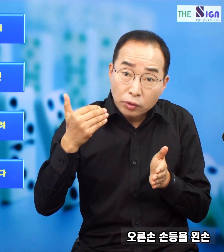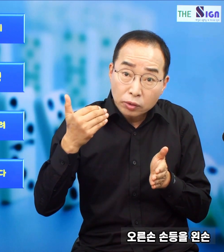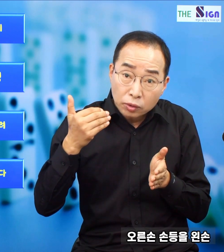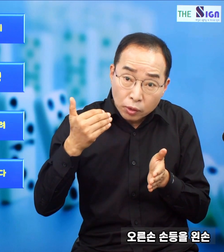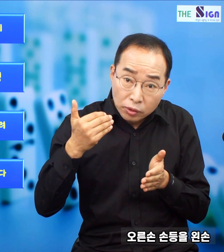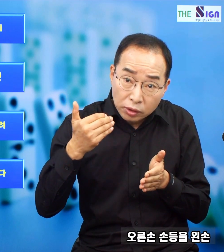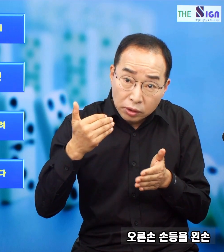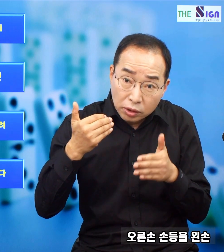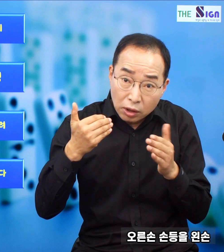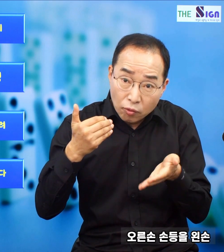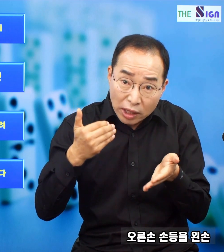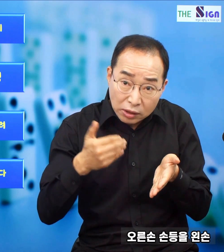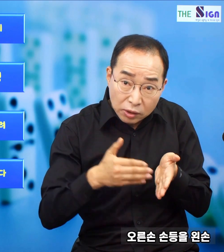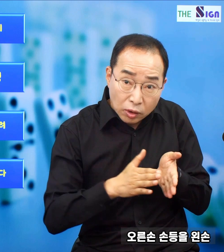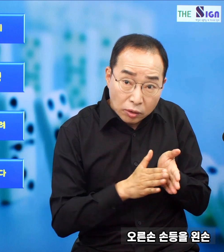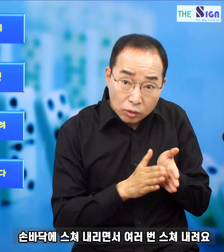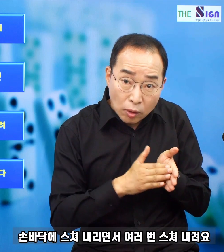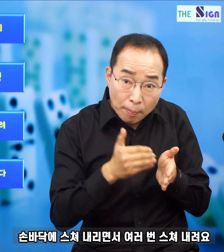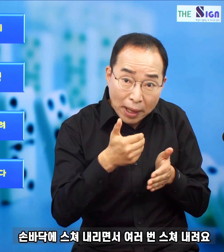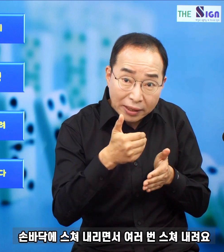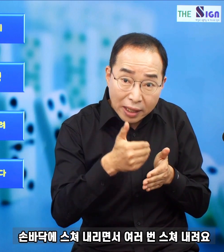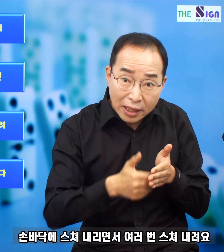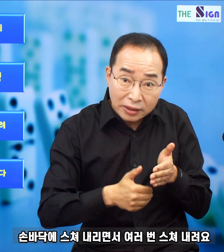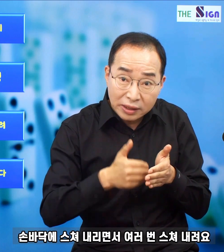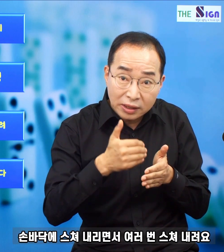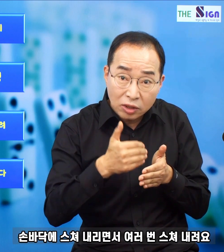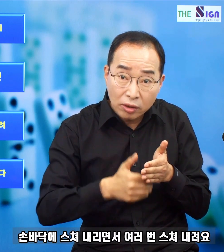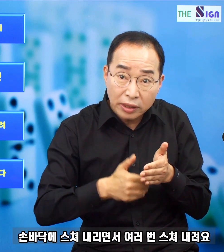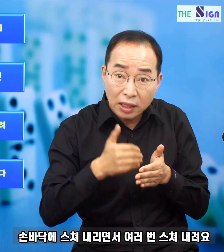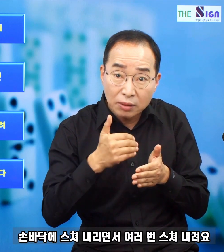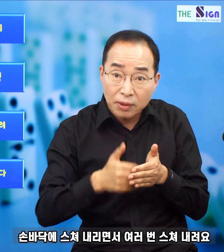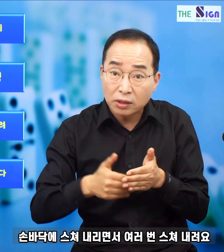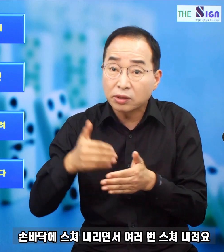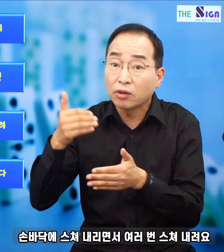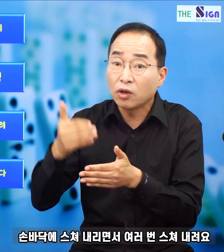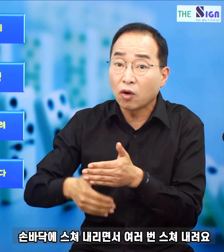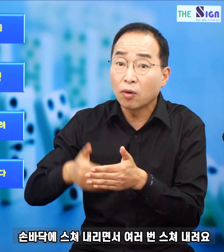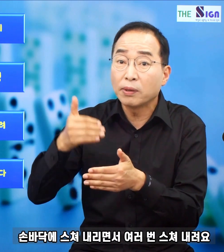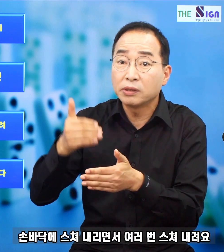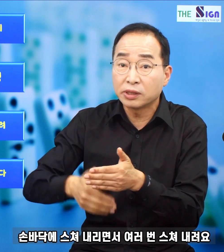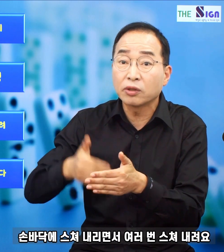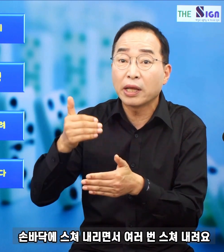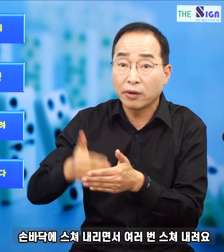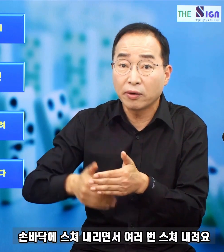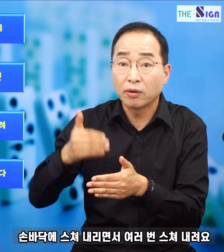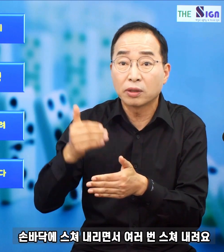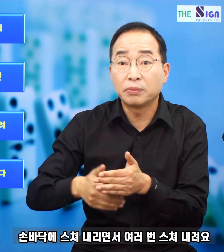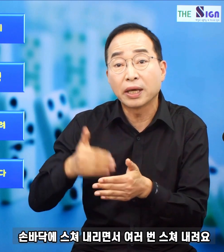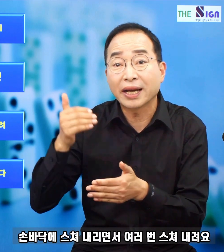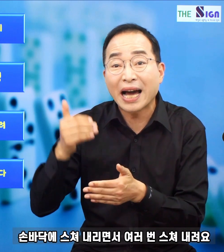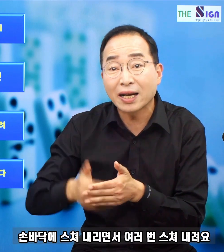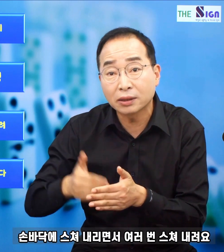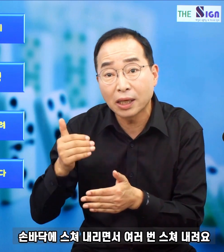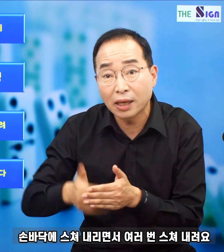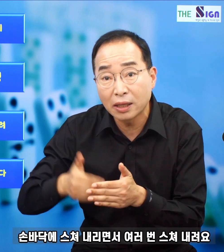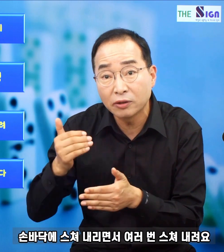오른손 손등을 왼손 손바닥에 스쳐 내리면서 여러 번 스쳐 내려요. 그럼 이게 깎다라는 거예요.